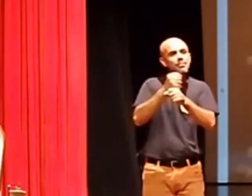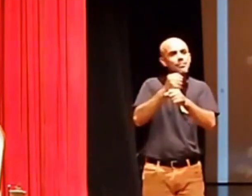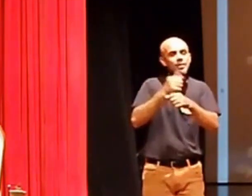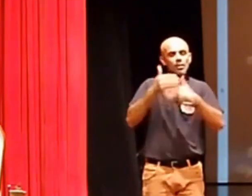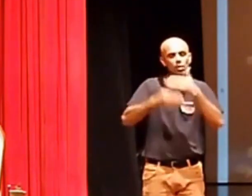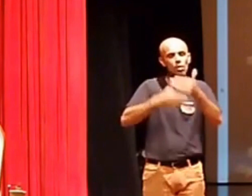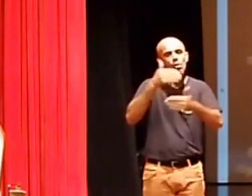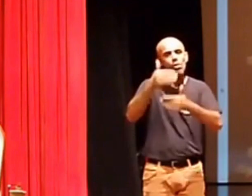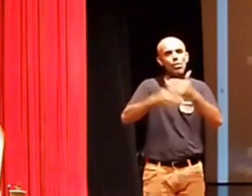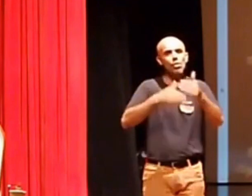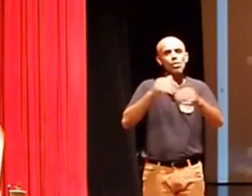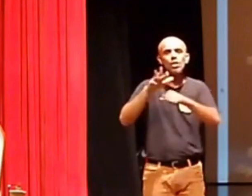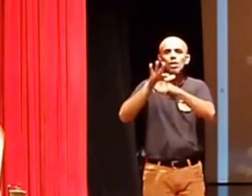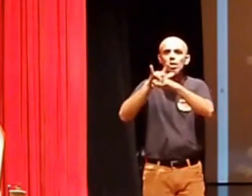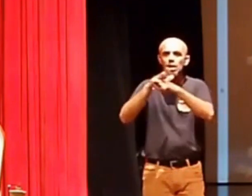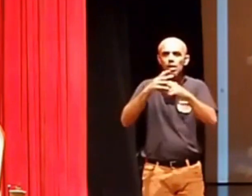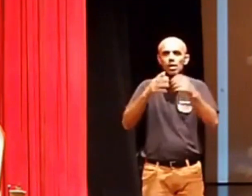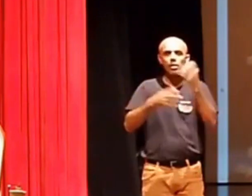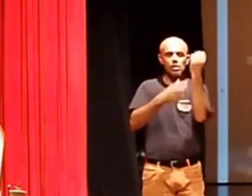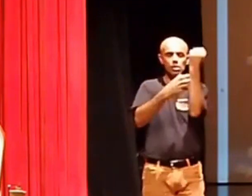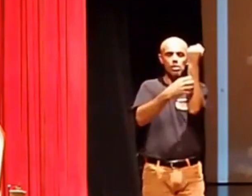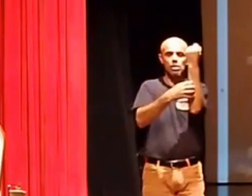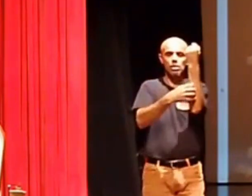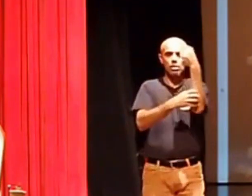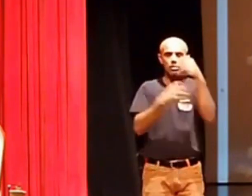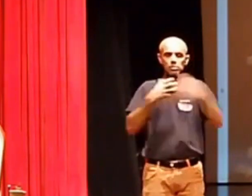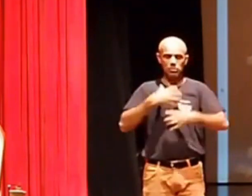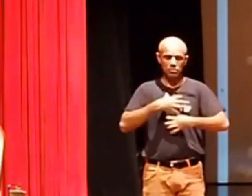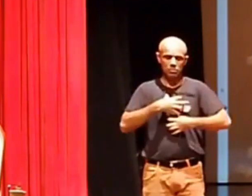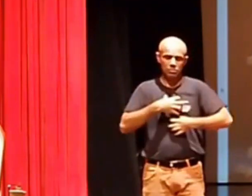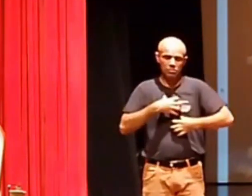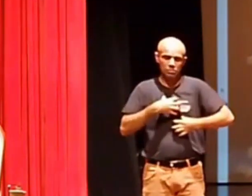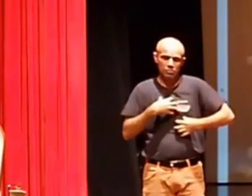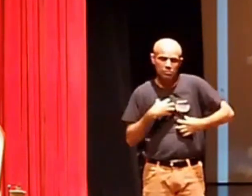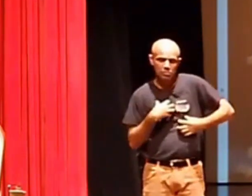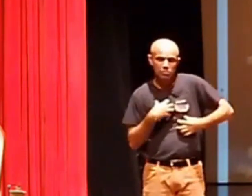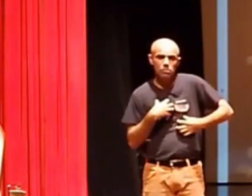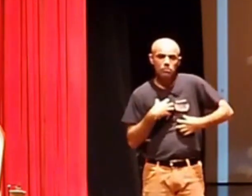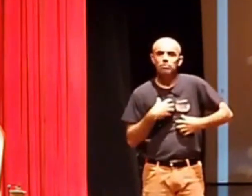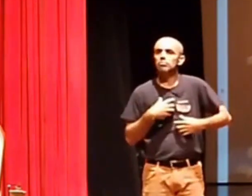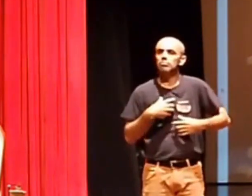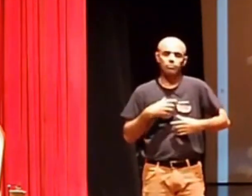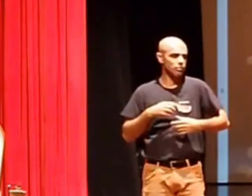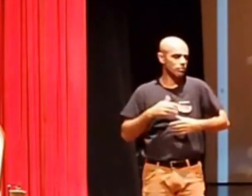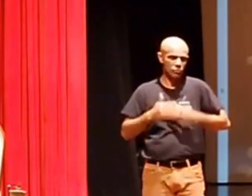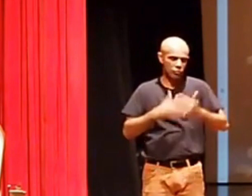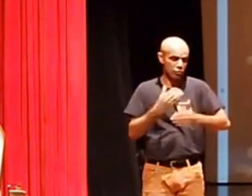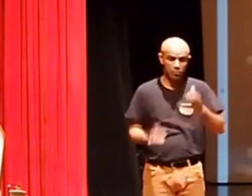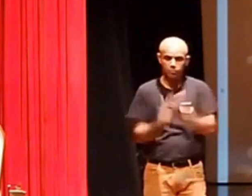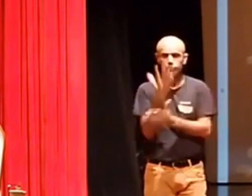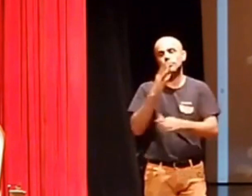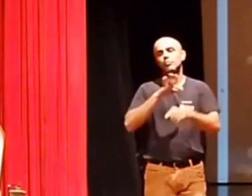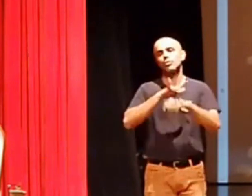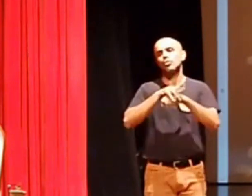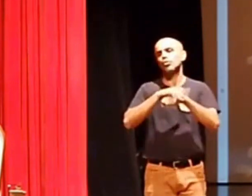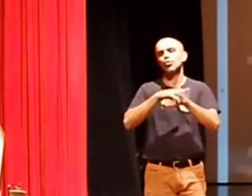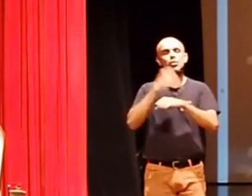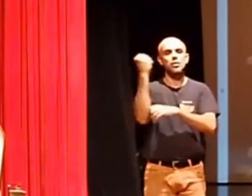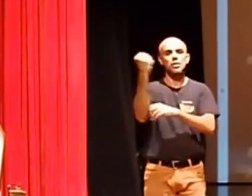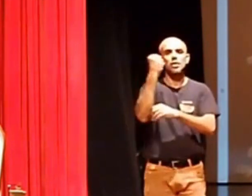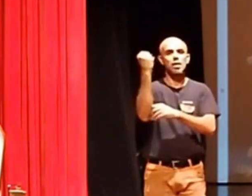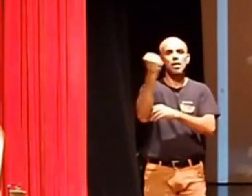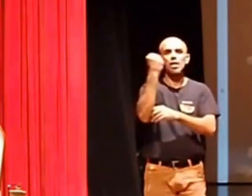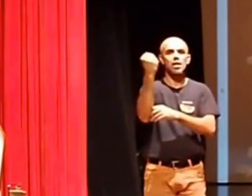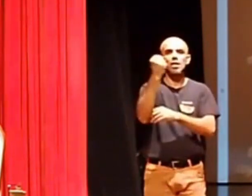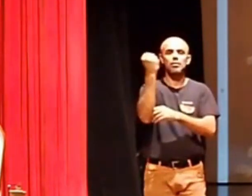começa a ocorrer a famosa deformação a nível vertebral, né? E aí já vira uma patologia, como eu já mencionei para vocês antes. Não é